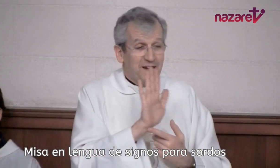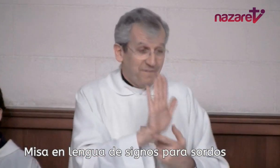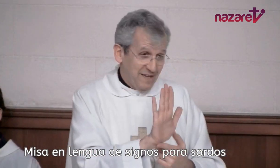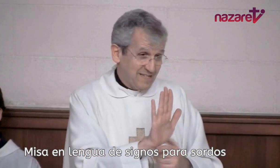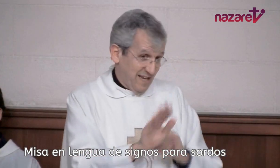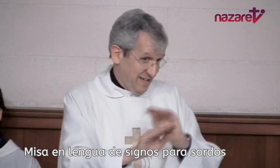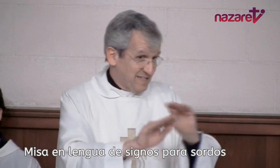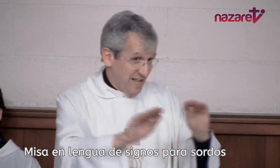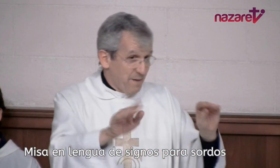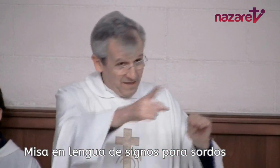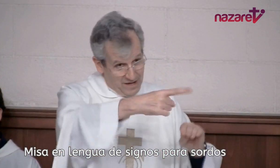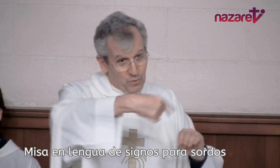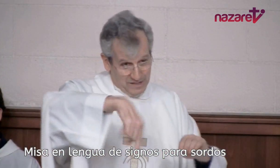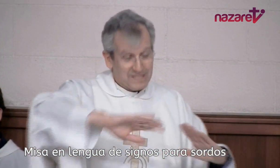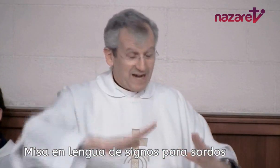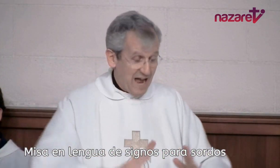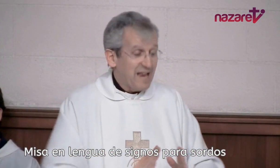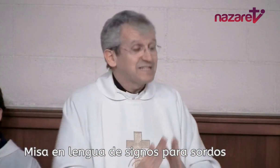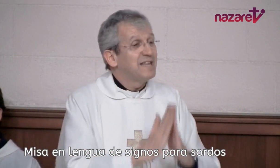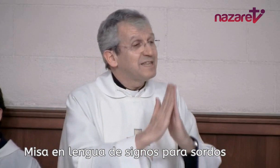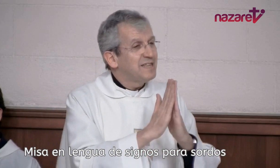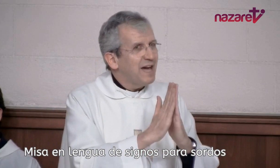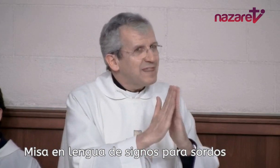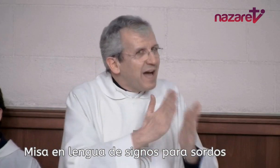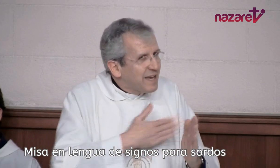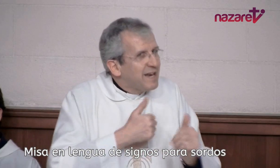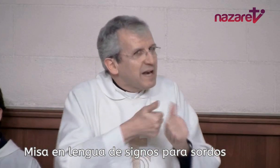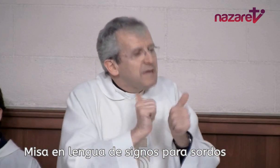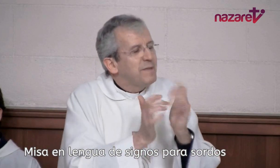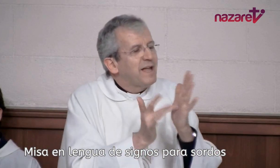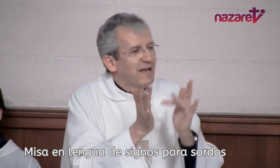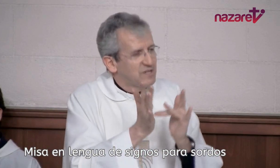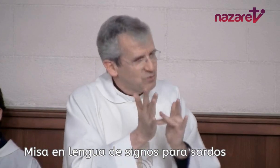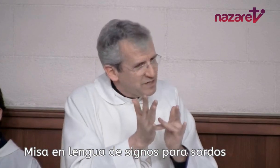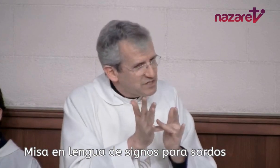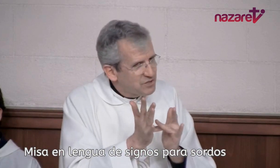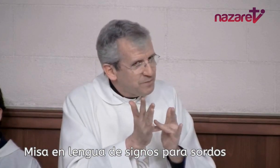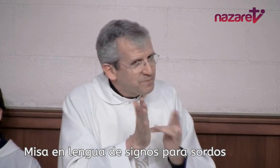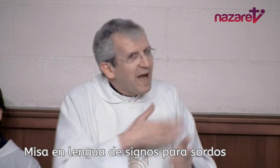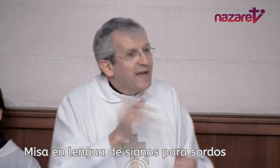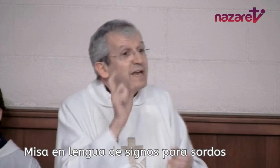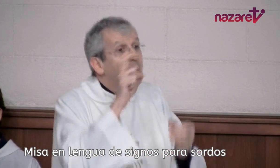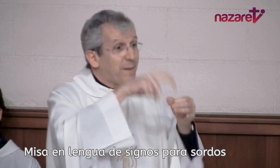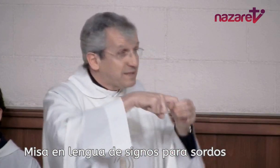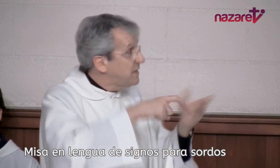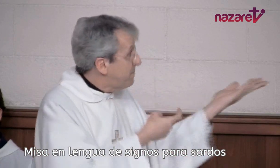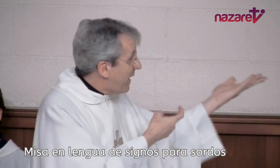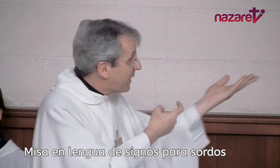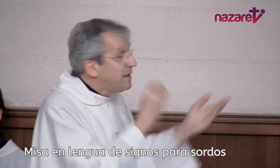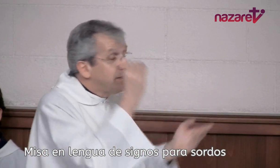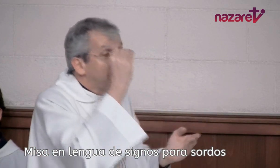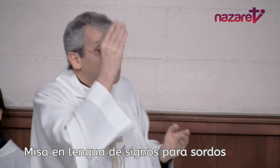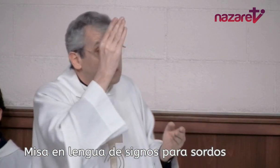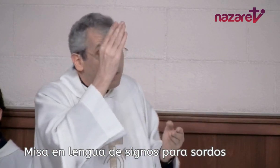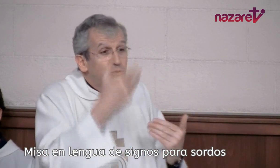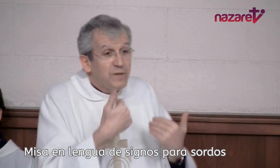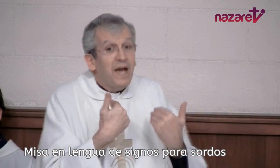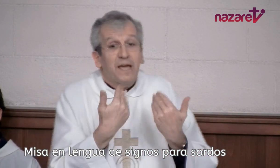manifiesta en esa llamada nuestra a la santidad, a querer imitar a Jesucristo, a querer participar de esa sabiduría